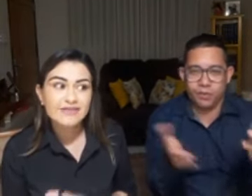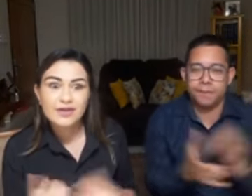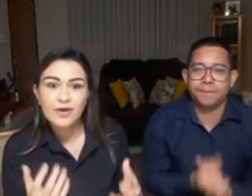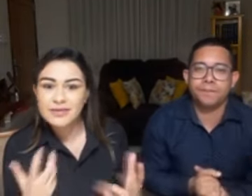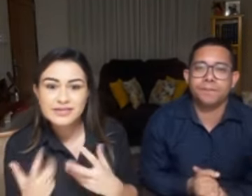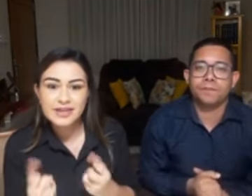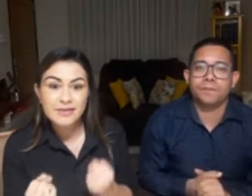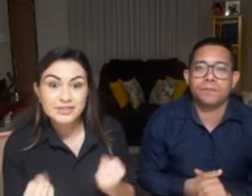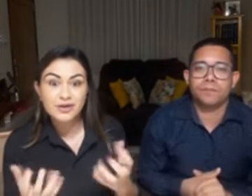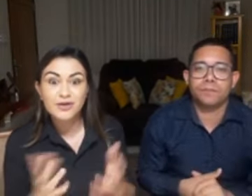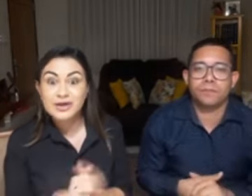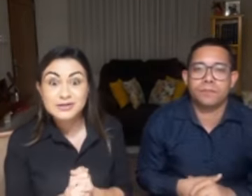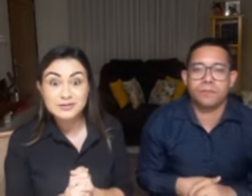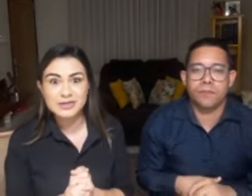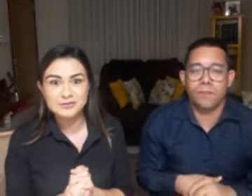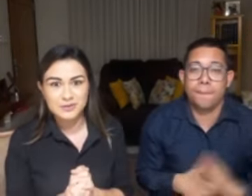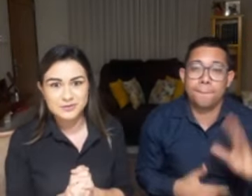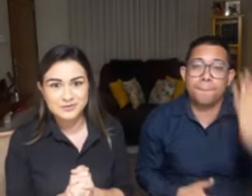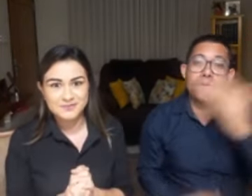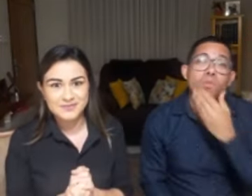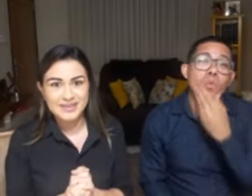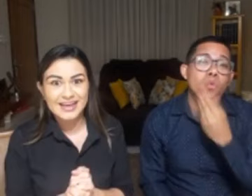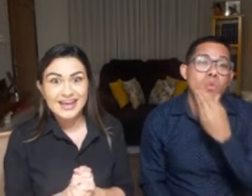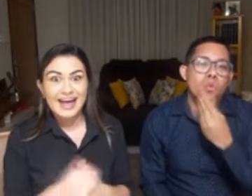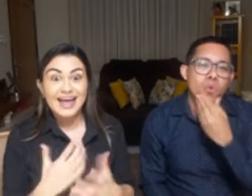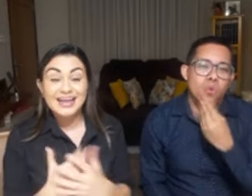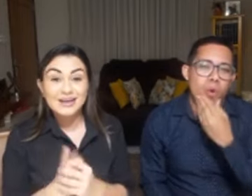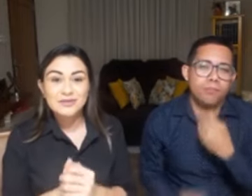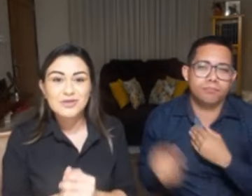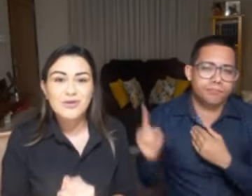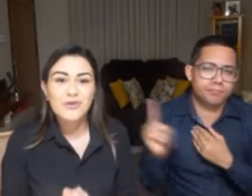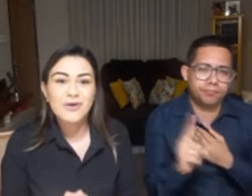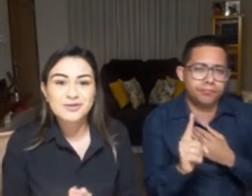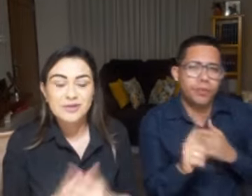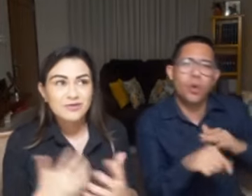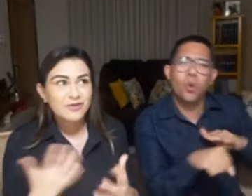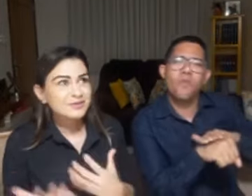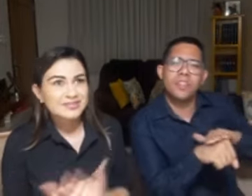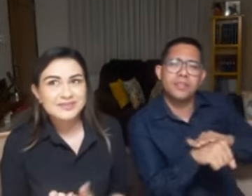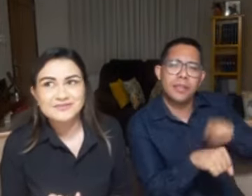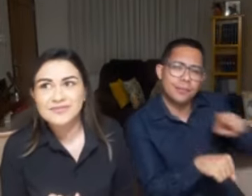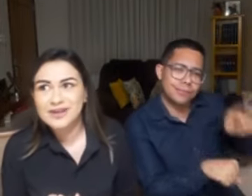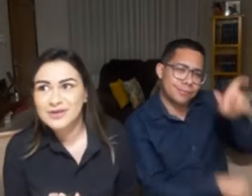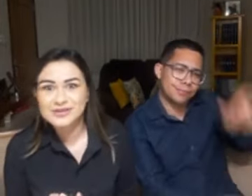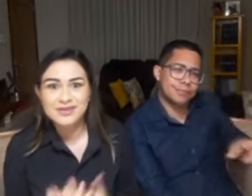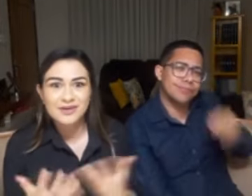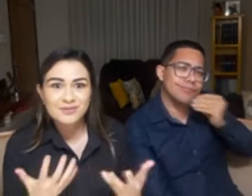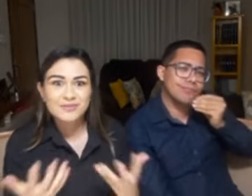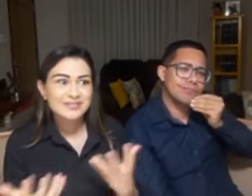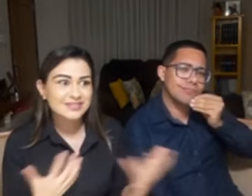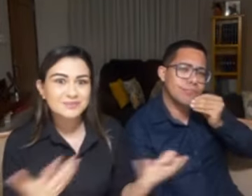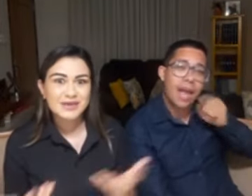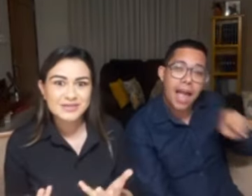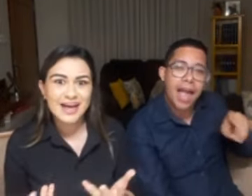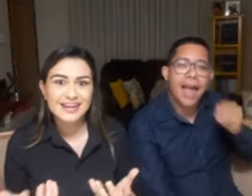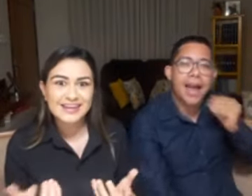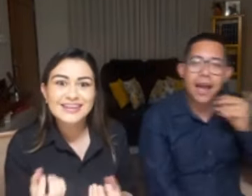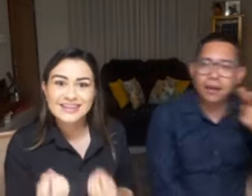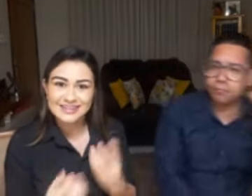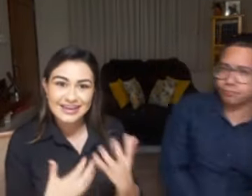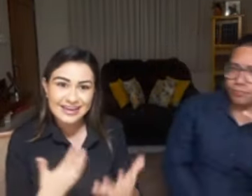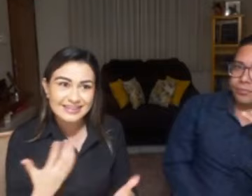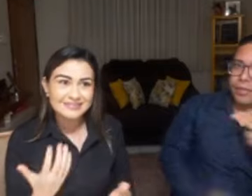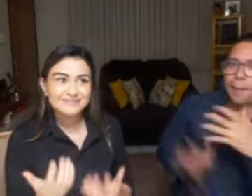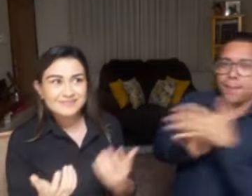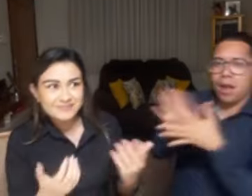ela virou imediatamente e olhou nas minhas mãos. Aí aquilo me tocou de uma forma assim, falei, nossa, eu preciso mediar, né?